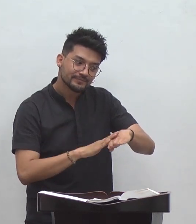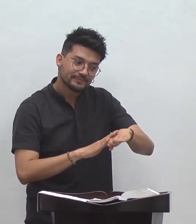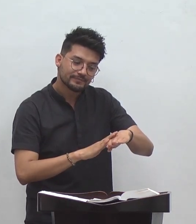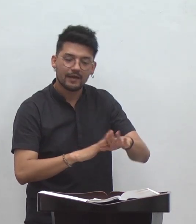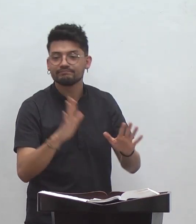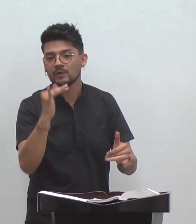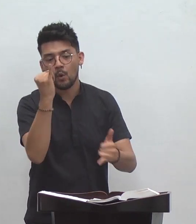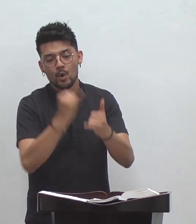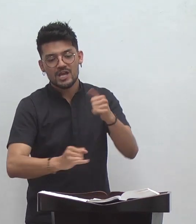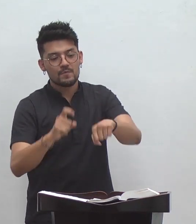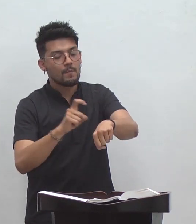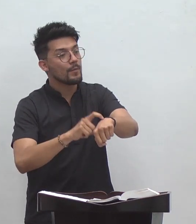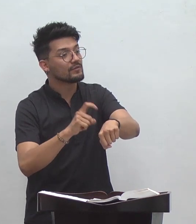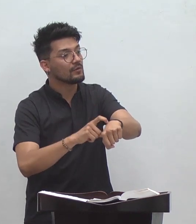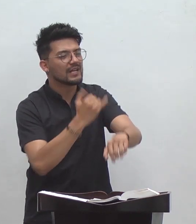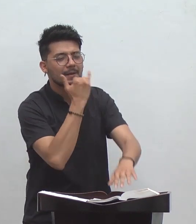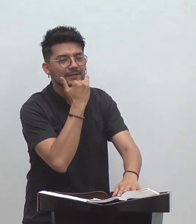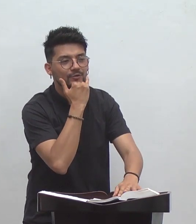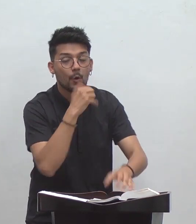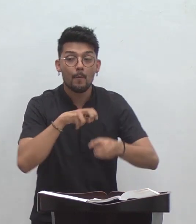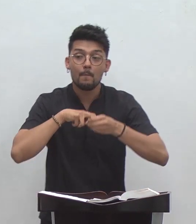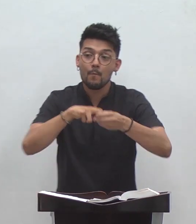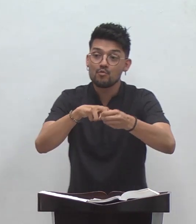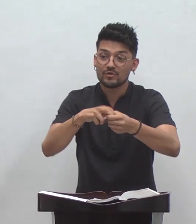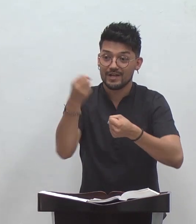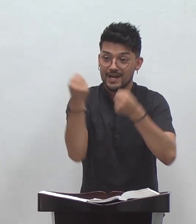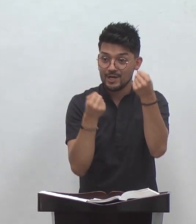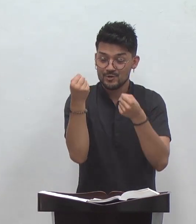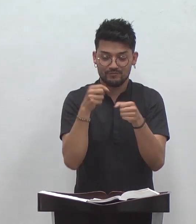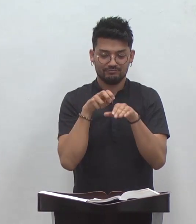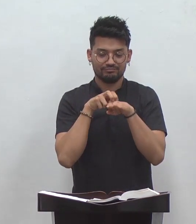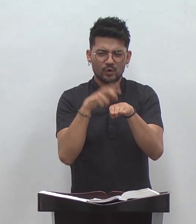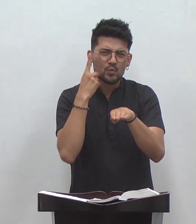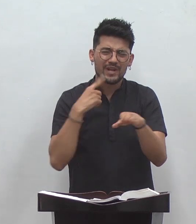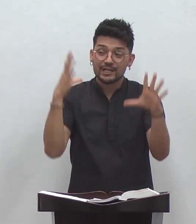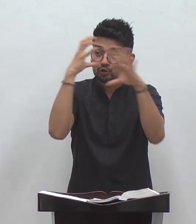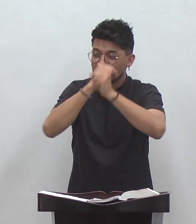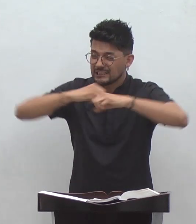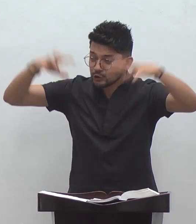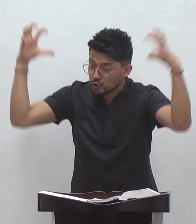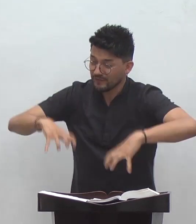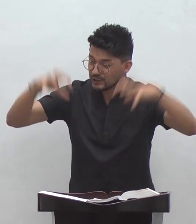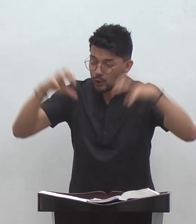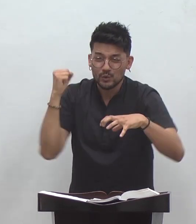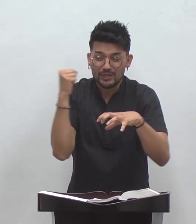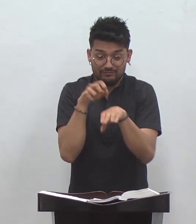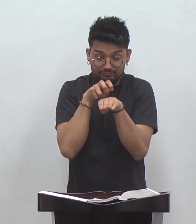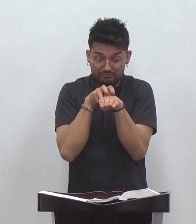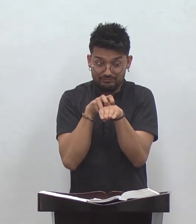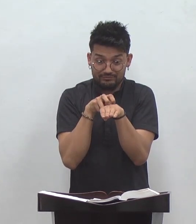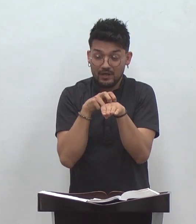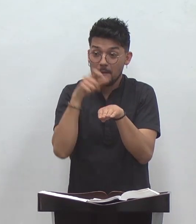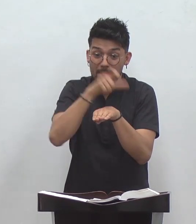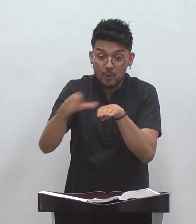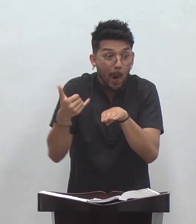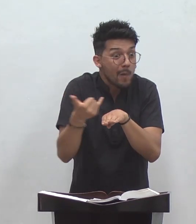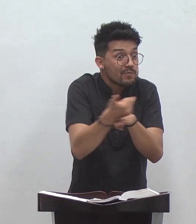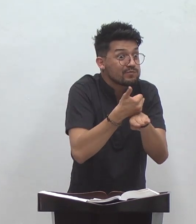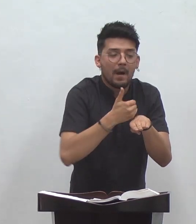y Dios seguía llamándome. El último momento estaba en un colectivo sentado en la parte de atrás, llovía fuertemente y era de